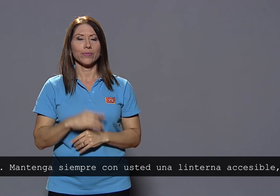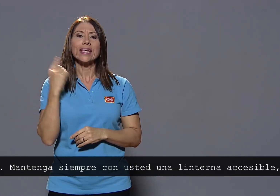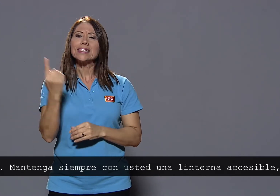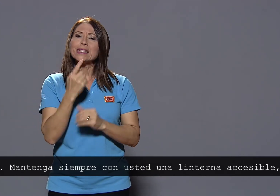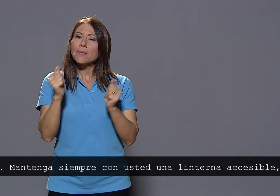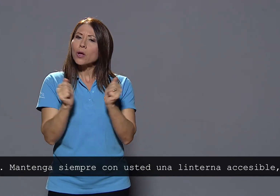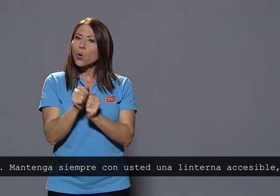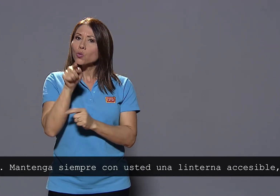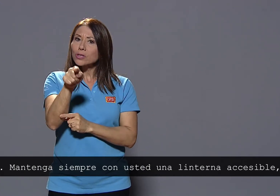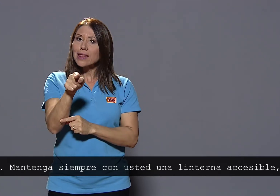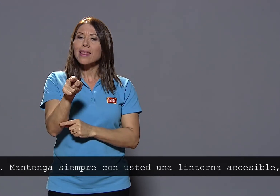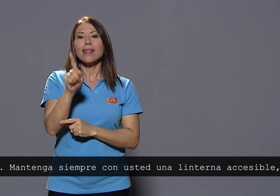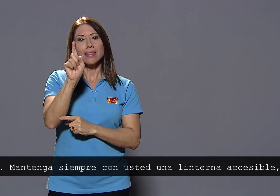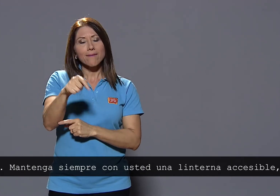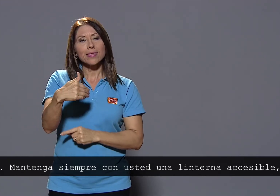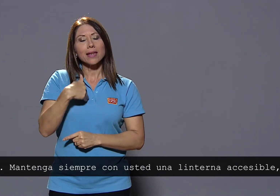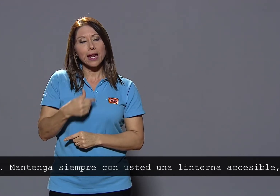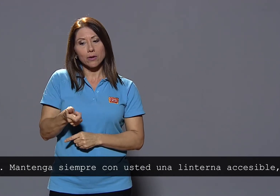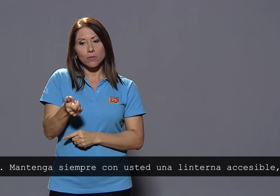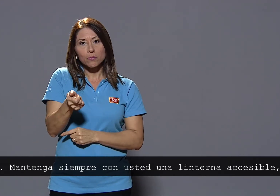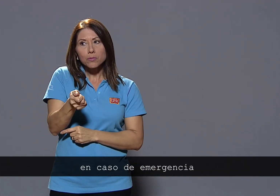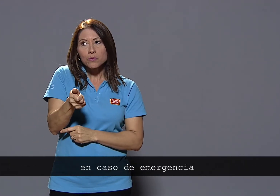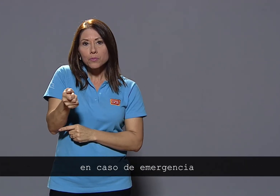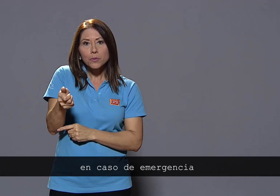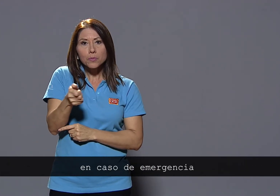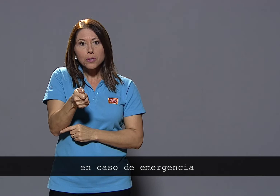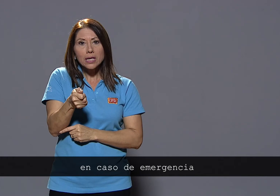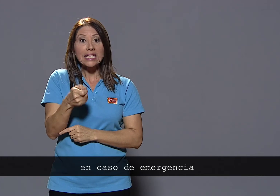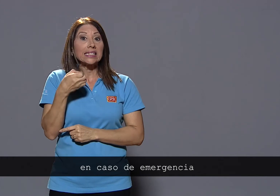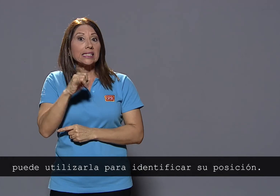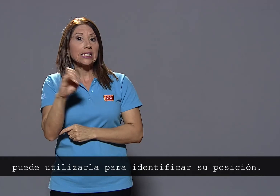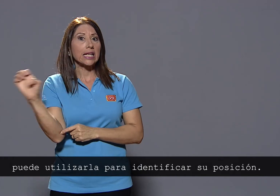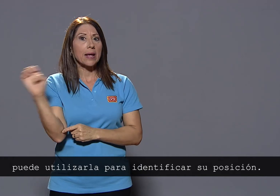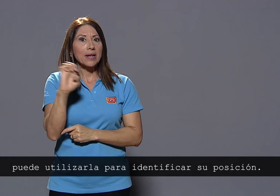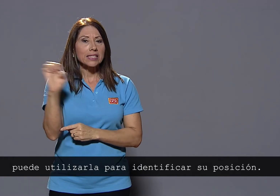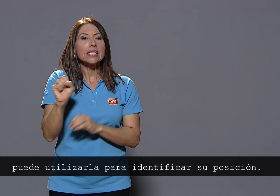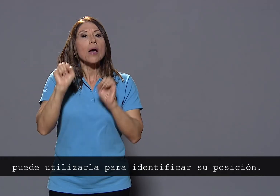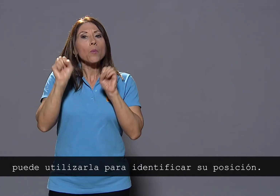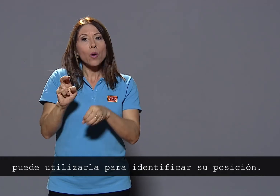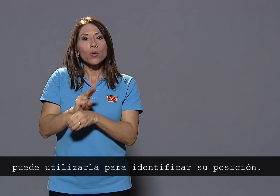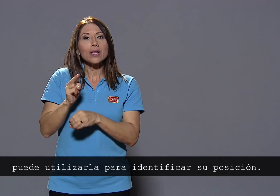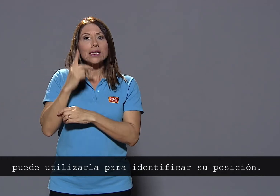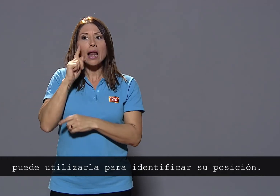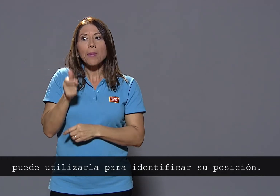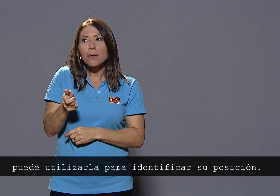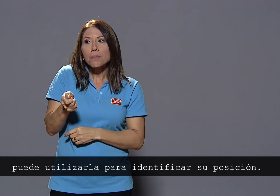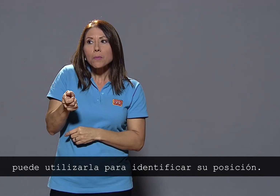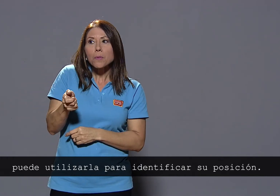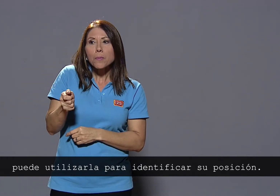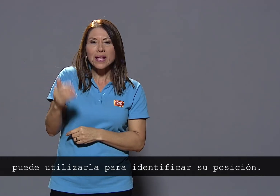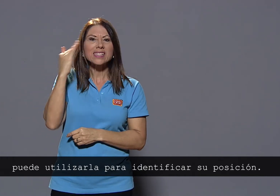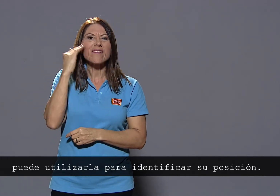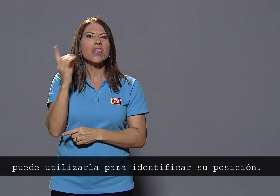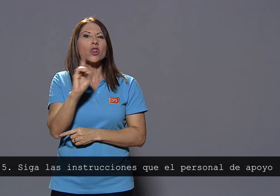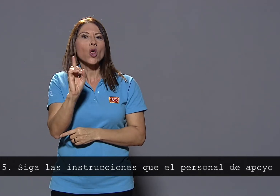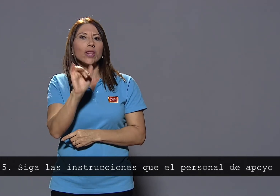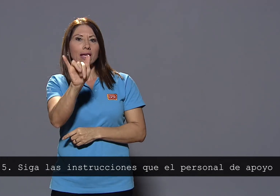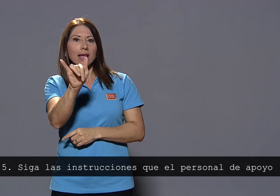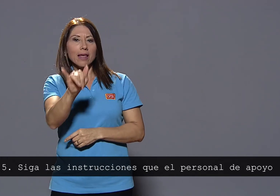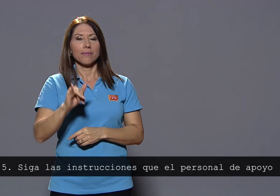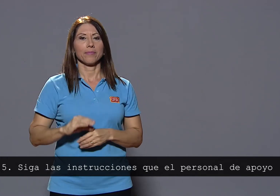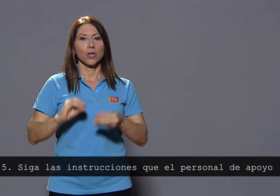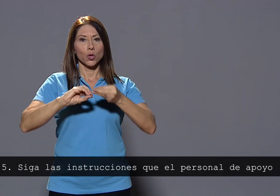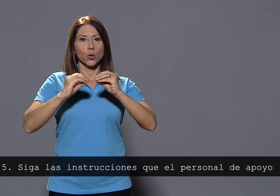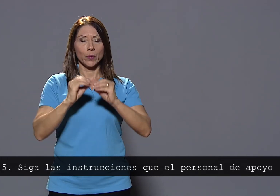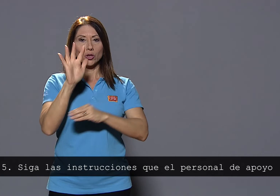Mantenga siempre con usted una linterna accesible. En caso de emergencia, puede utilizarla para identificar su posición.